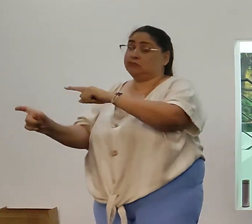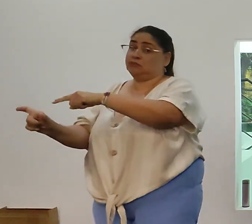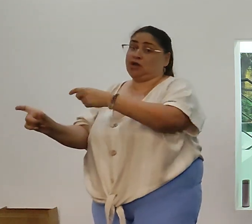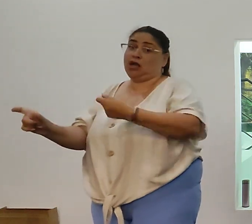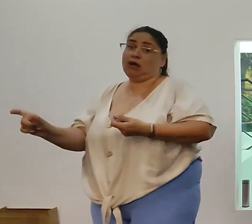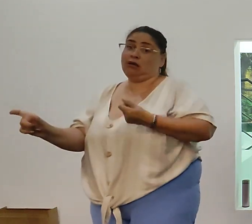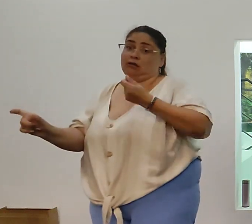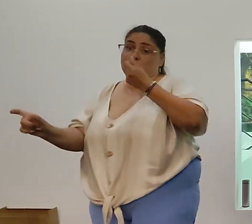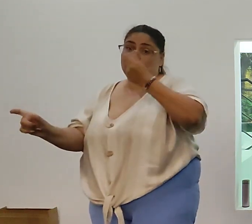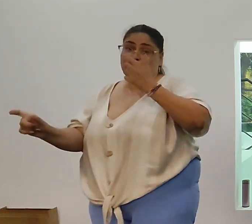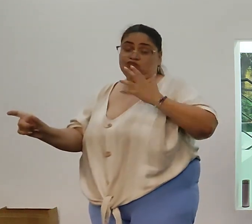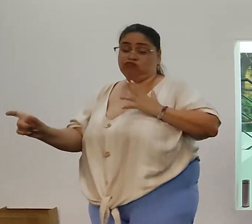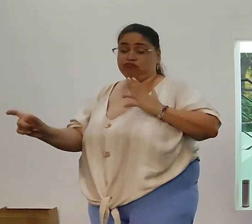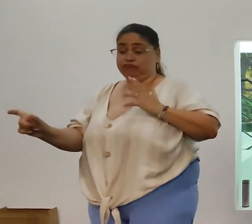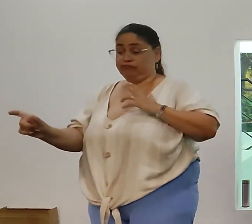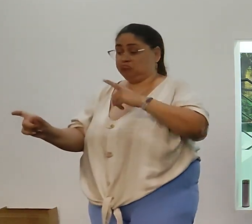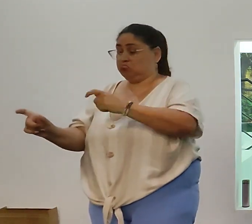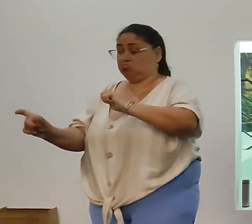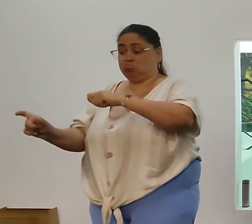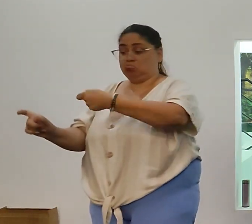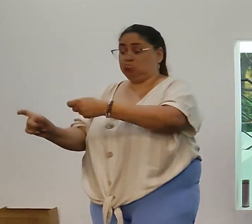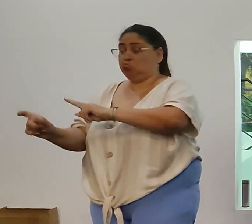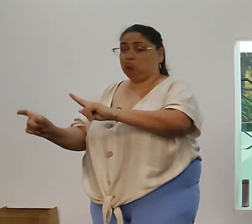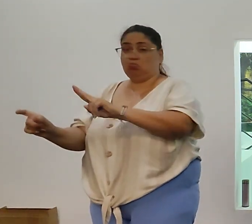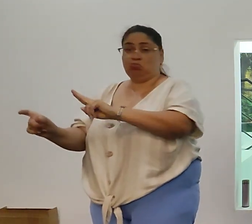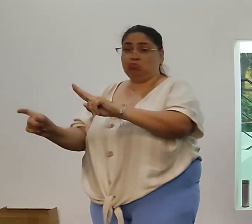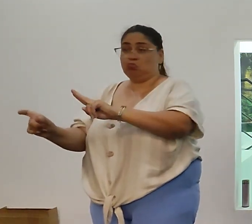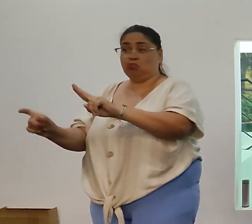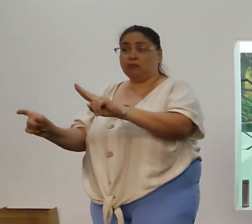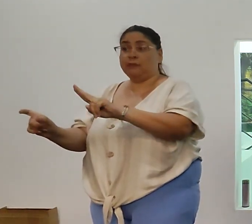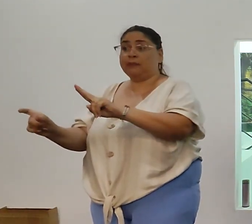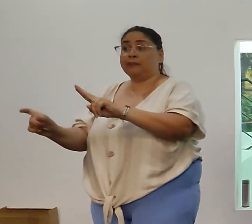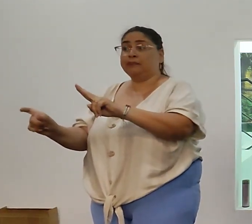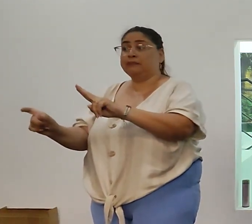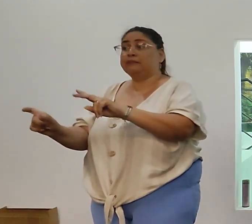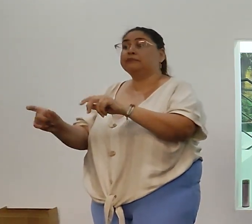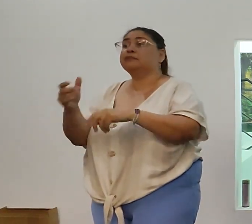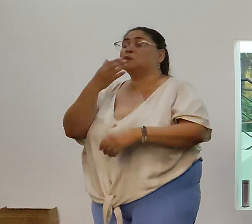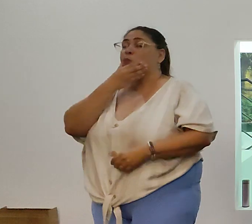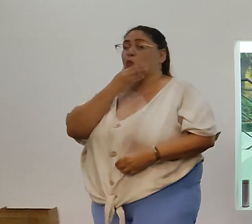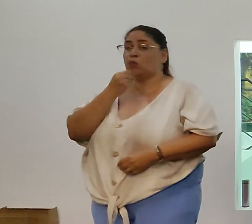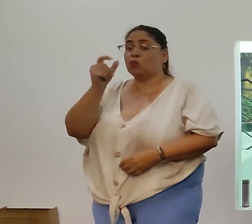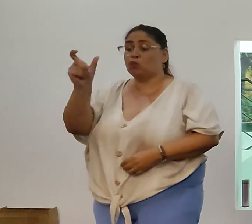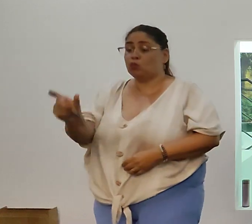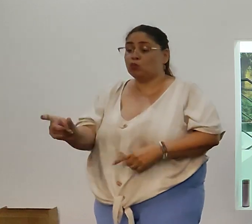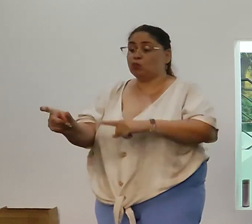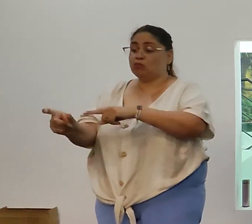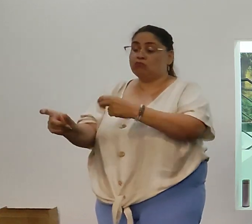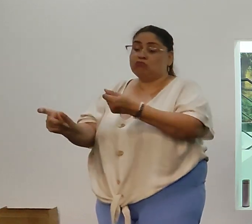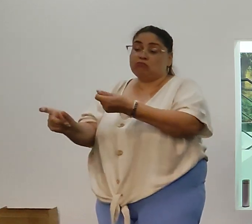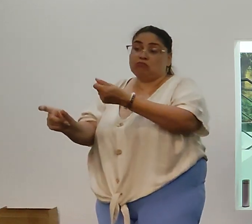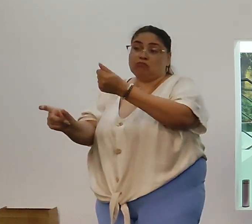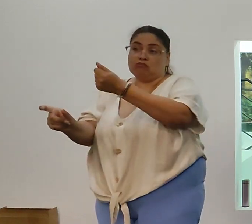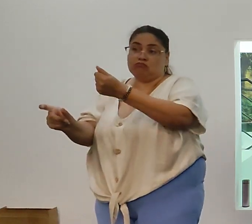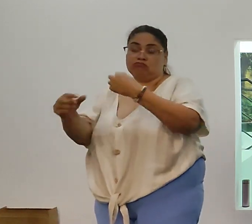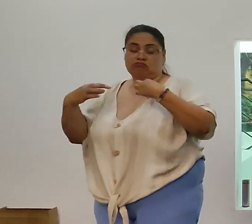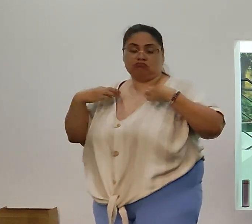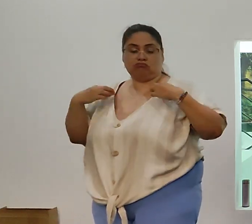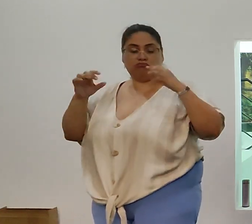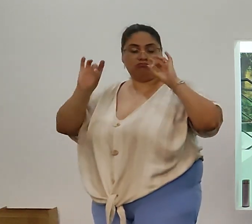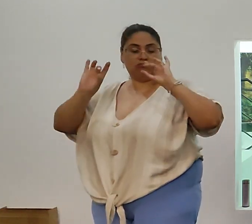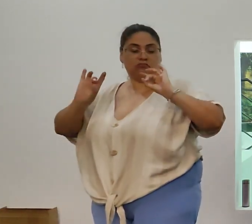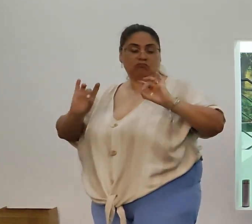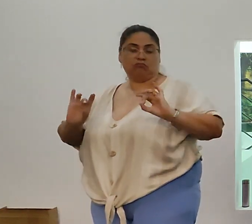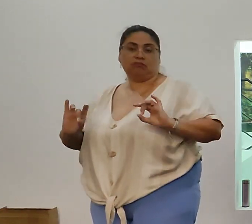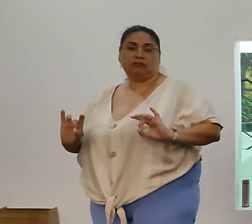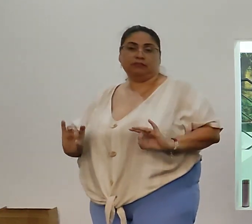rico. Jesus não dá nome para esse personagem, mas ele diz que havia um homem rico que se vestia de púrpura e